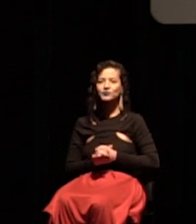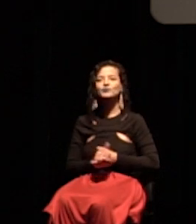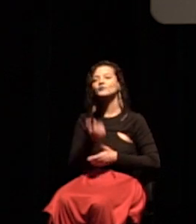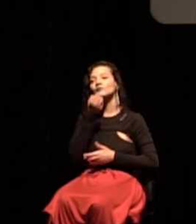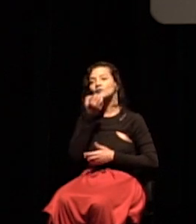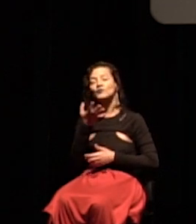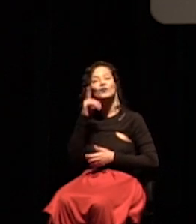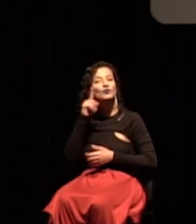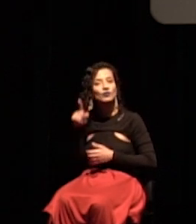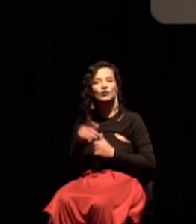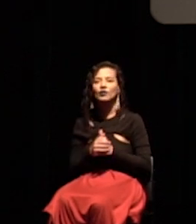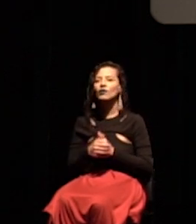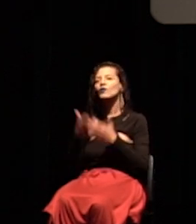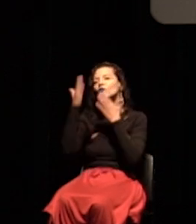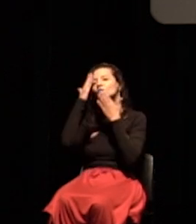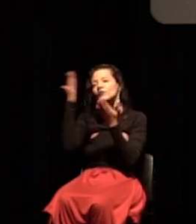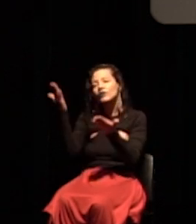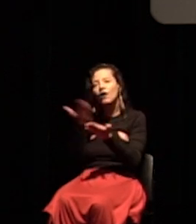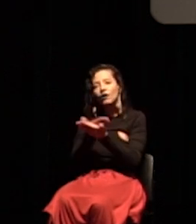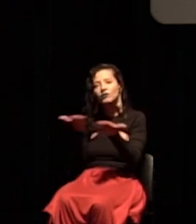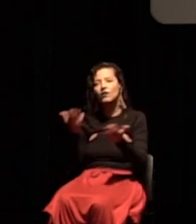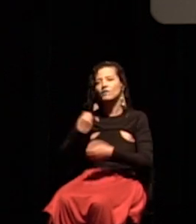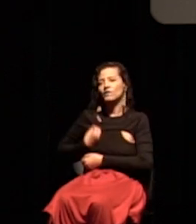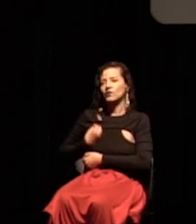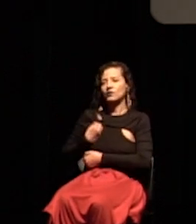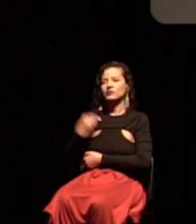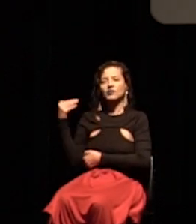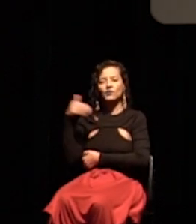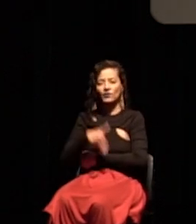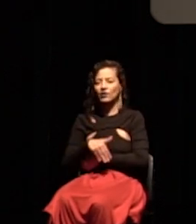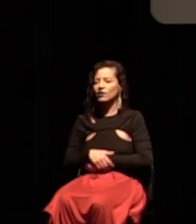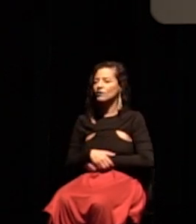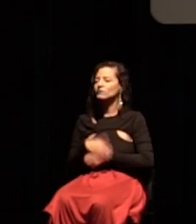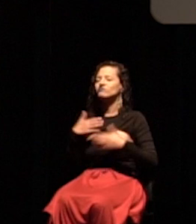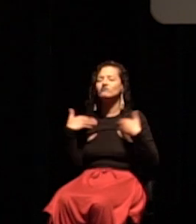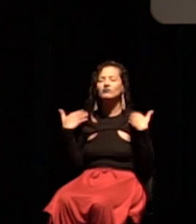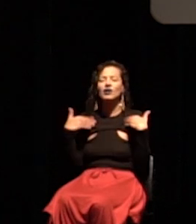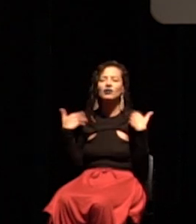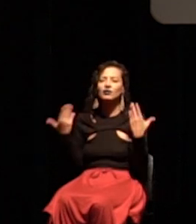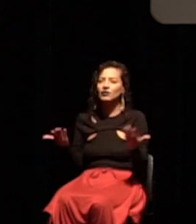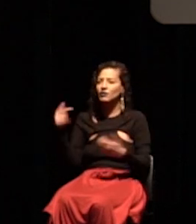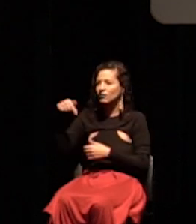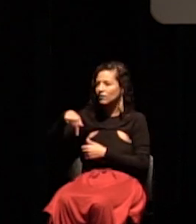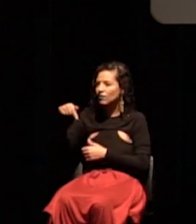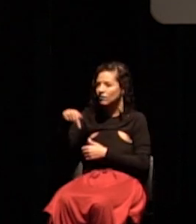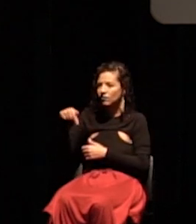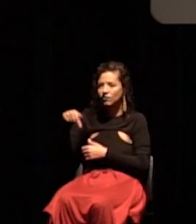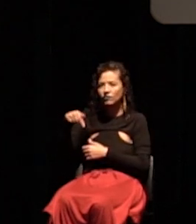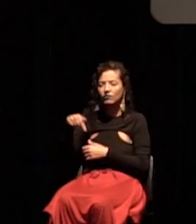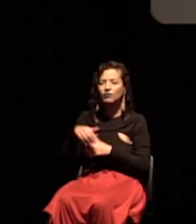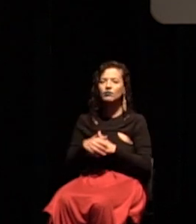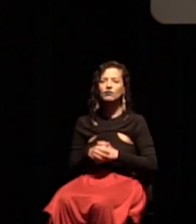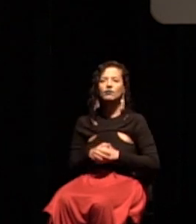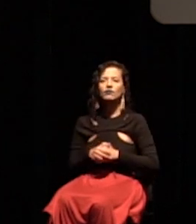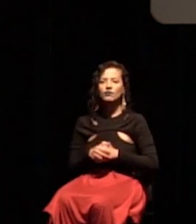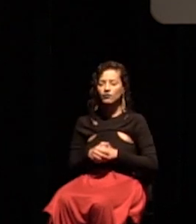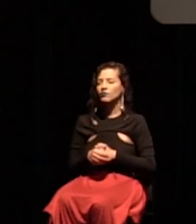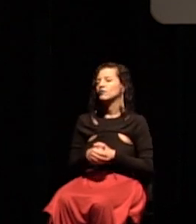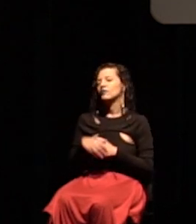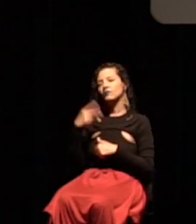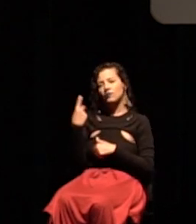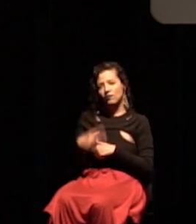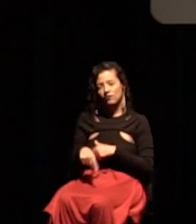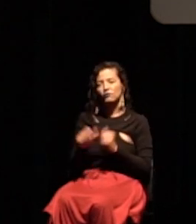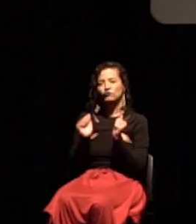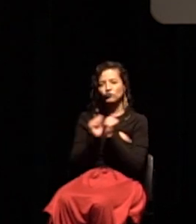Muito bom dia, muito obrigado pela vossa presença. É uma grande alegria estarmos aqui reunidas e reunidos para